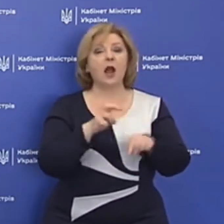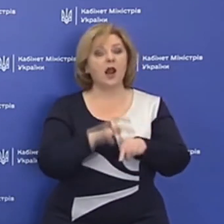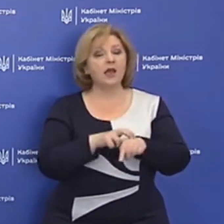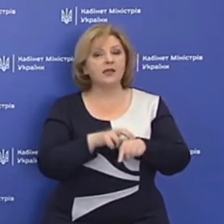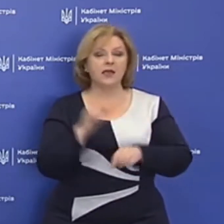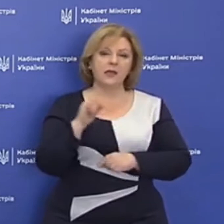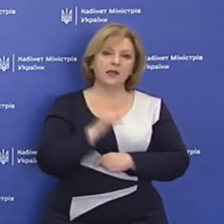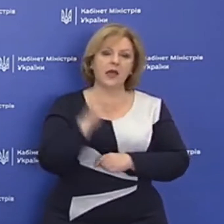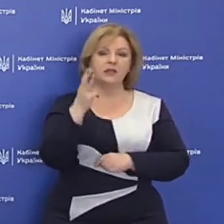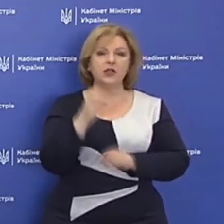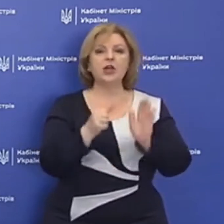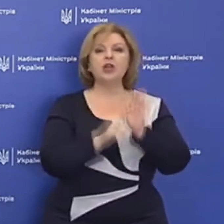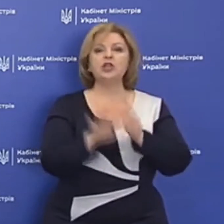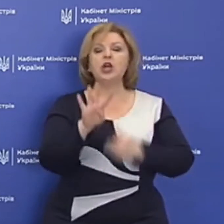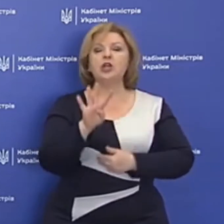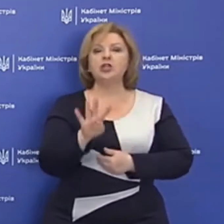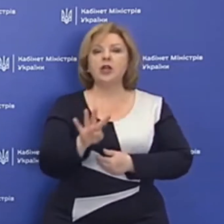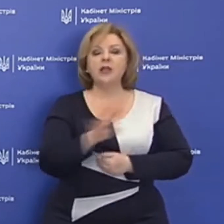та 364